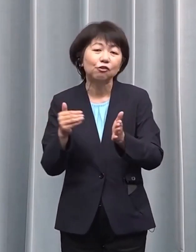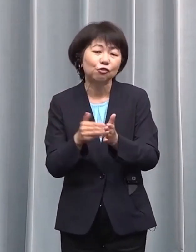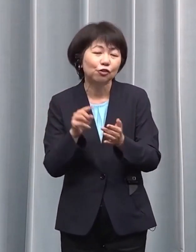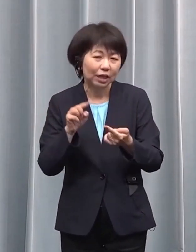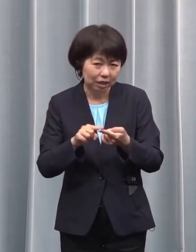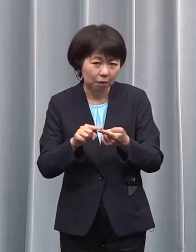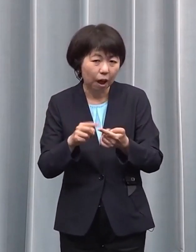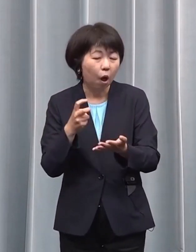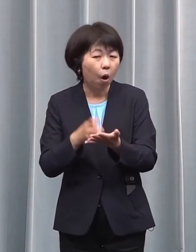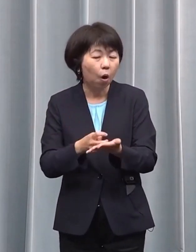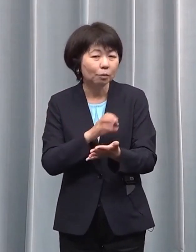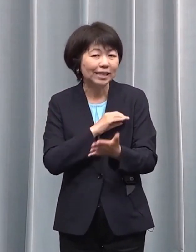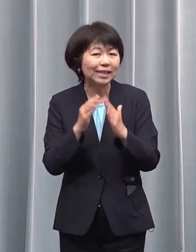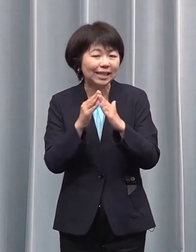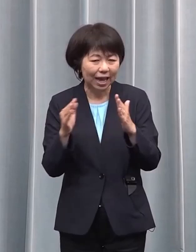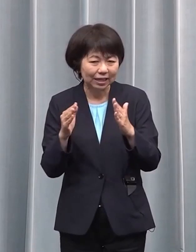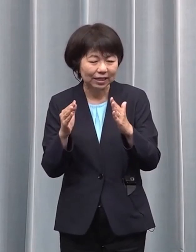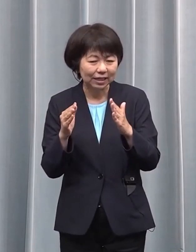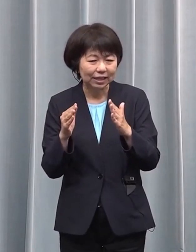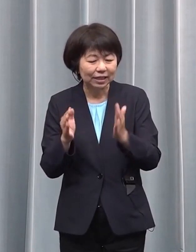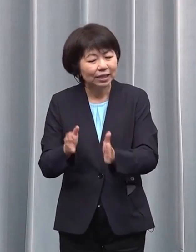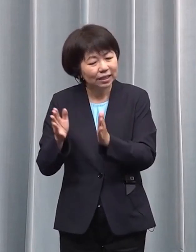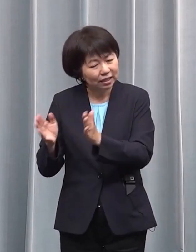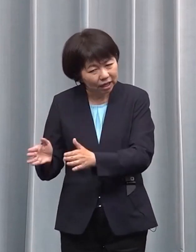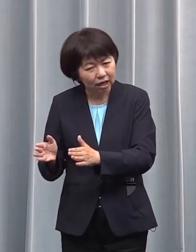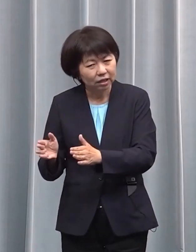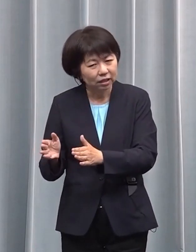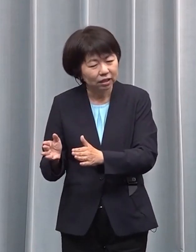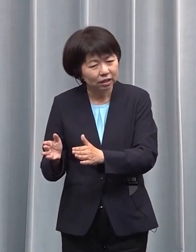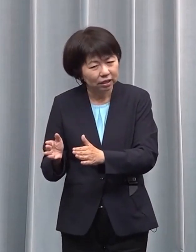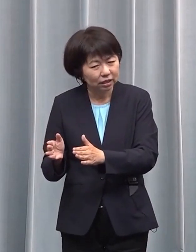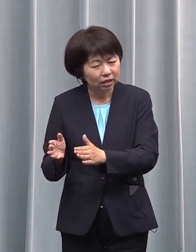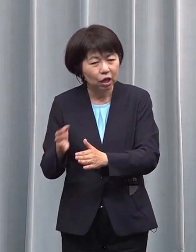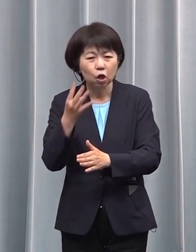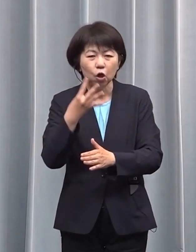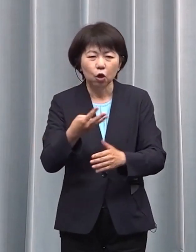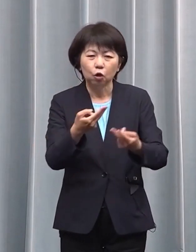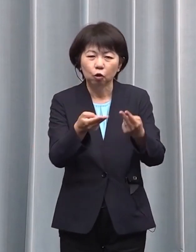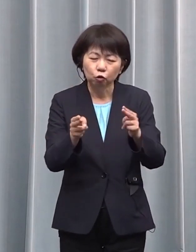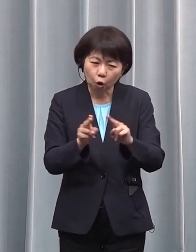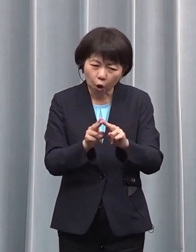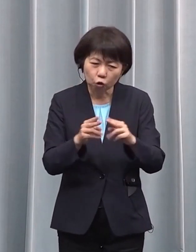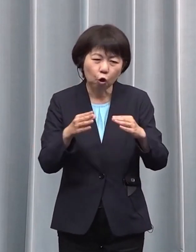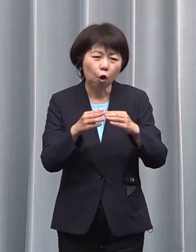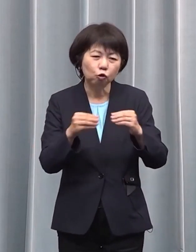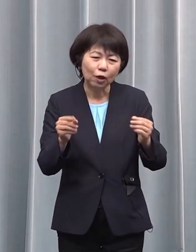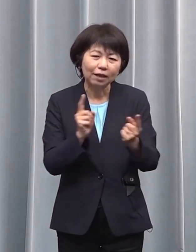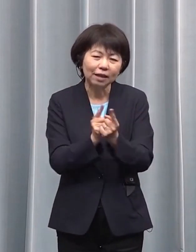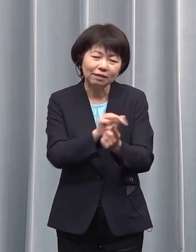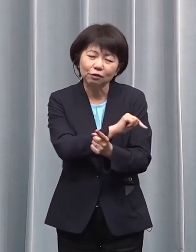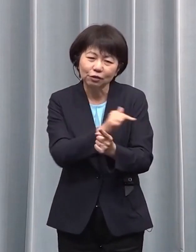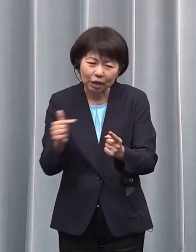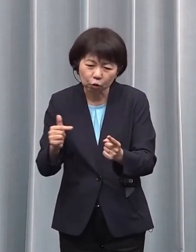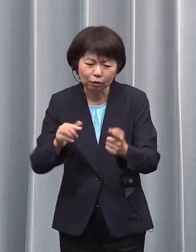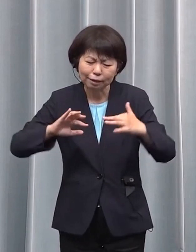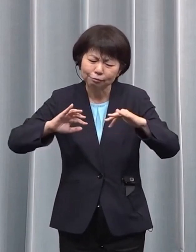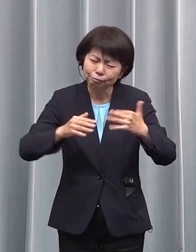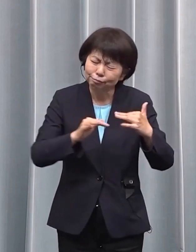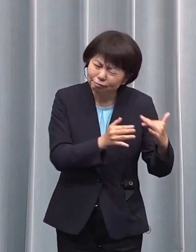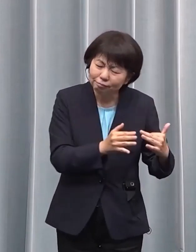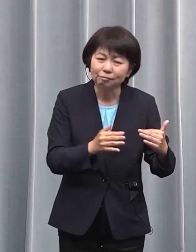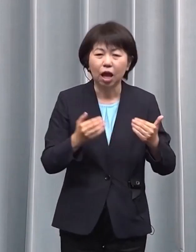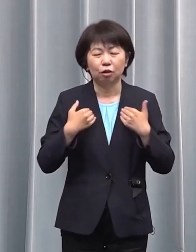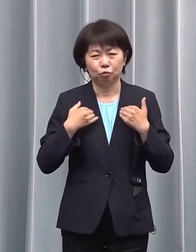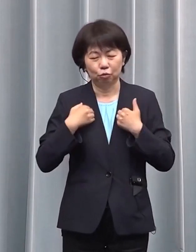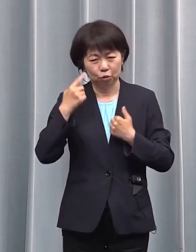く与党国対とか政府としてですね、この法案はこのままでいいのかというのが十分議論されなきゃいけないと思うので、法務委員会に聞いてく